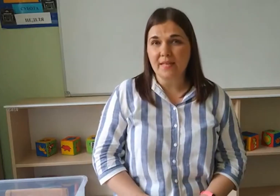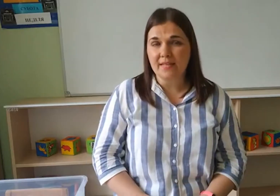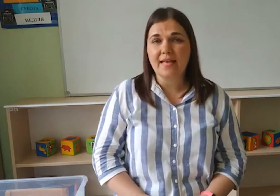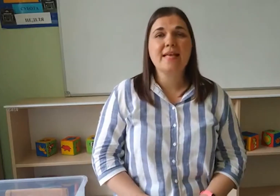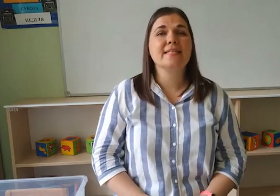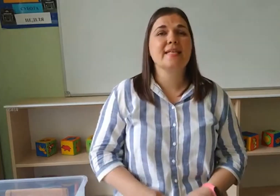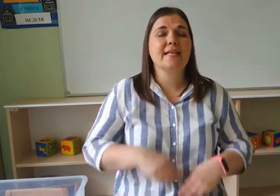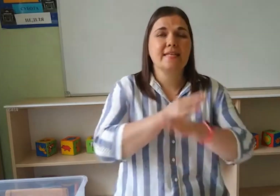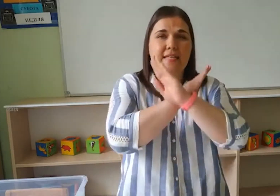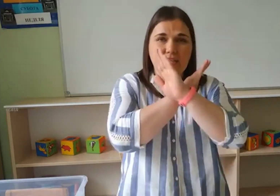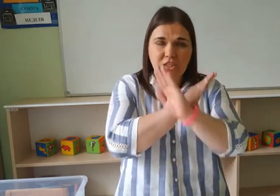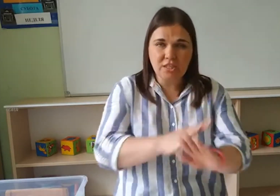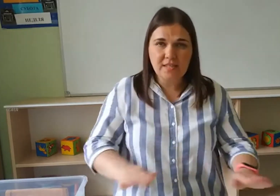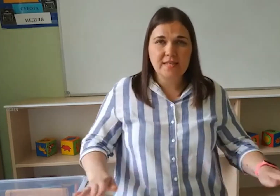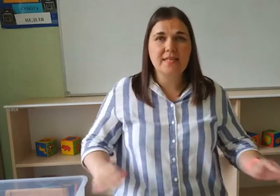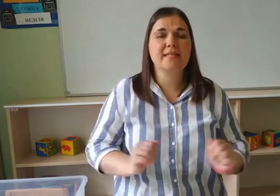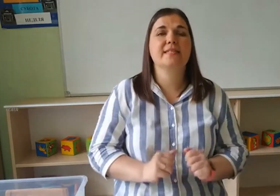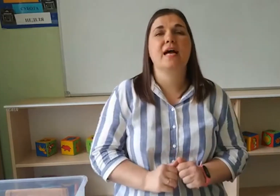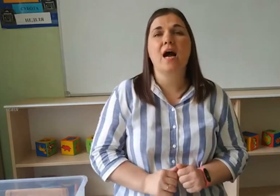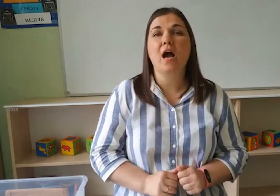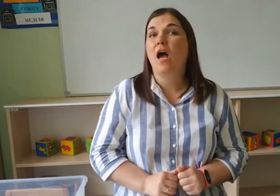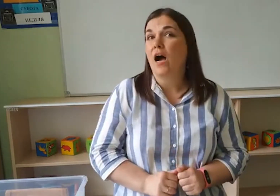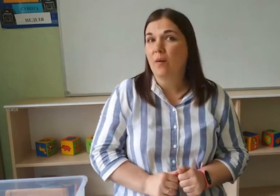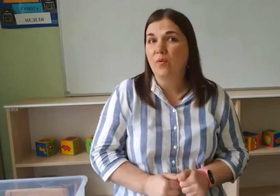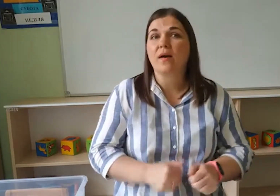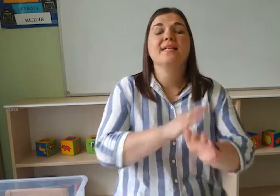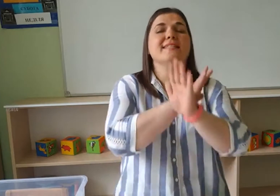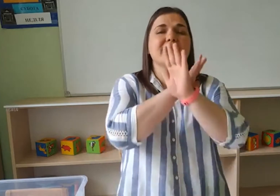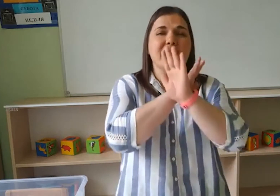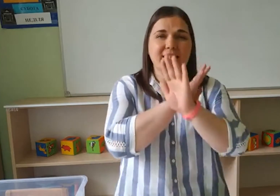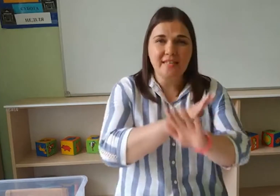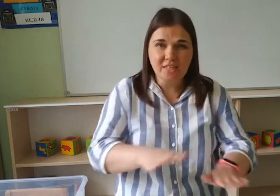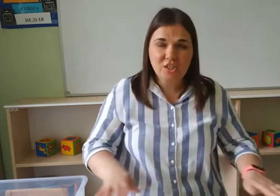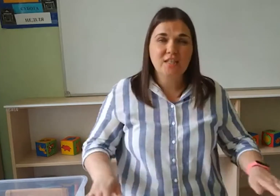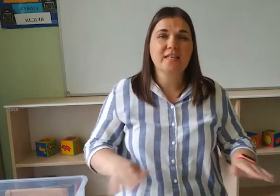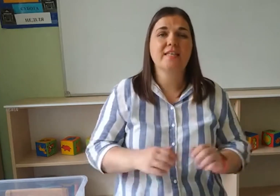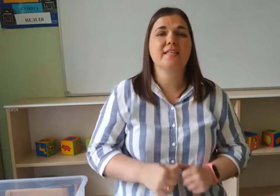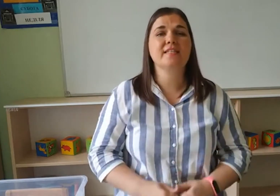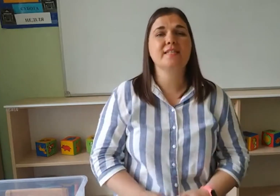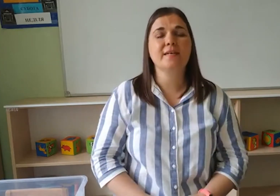Наприклад, закінчили заняття або закінчили їсти.